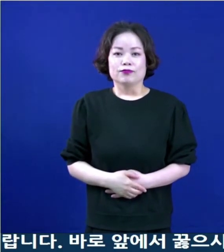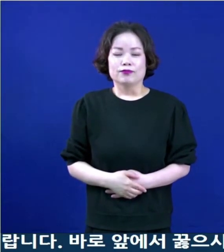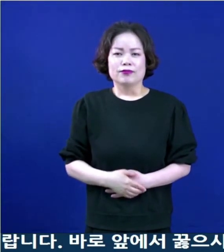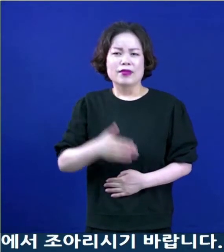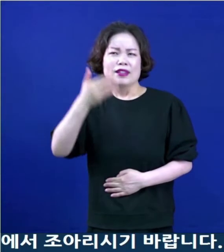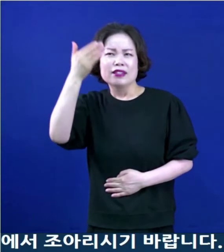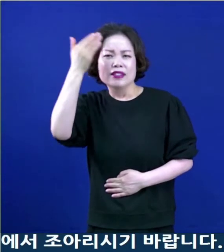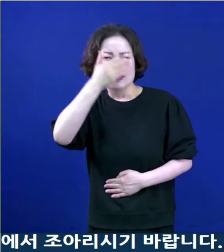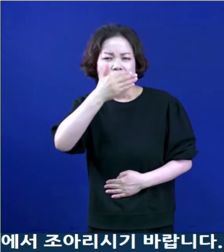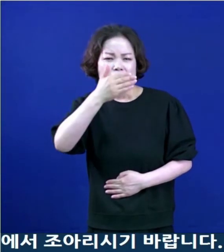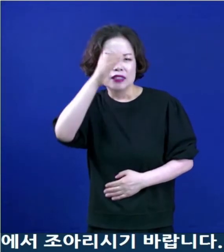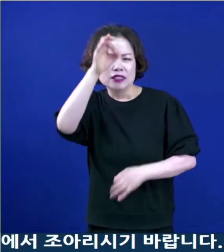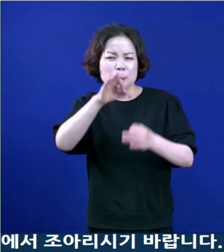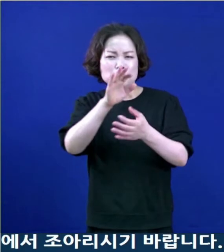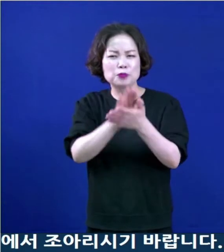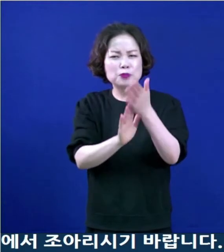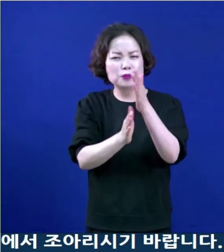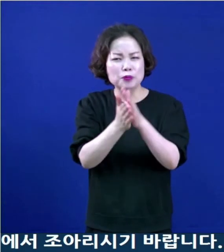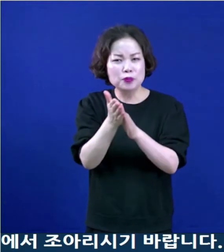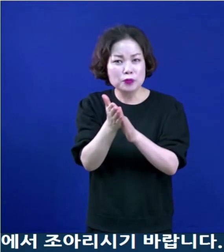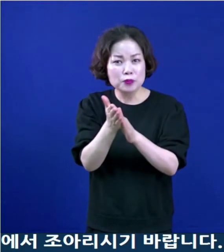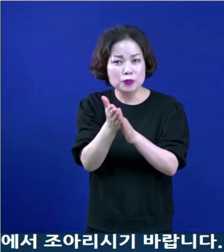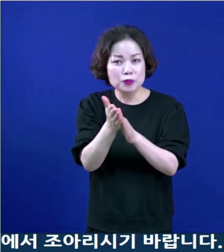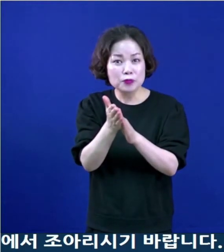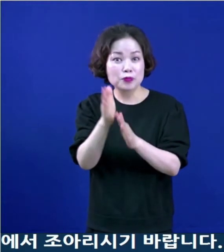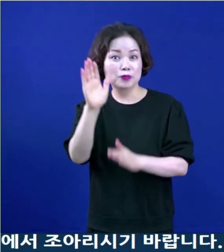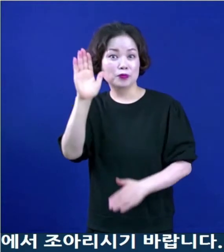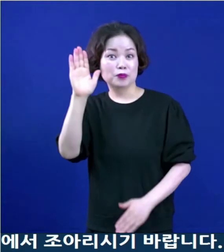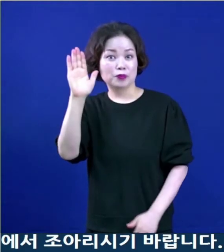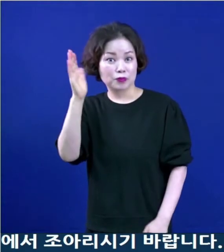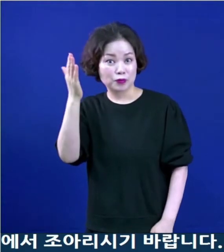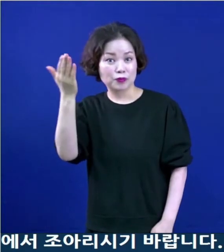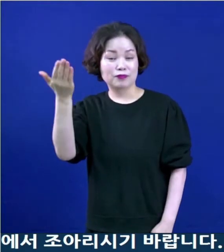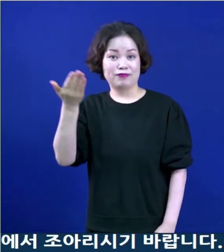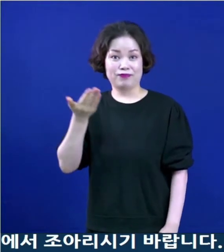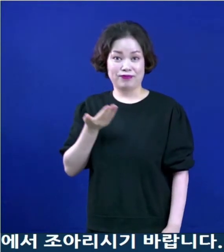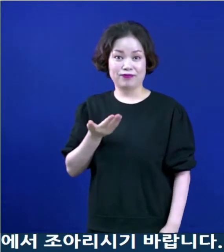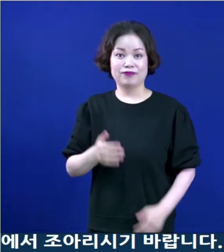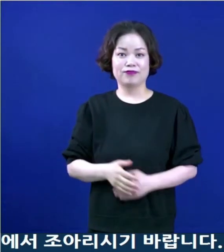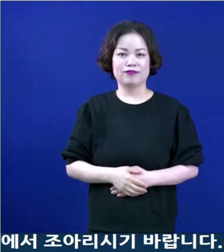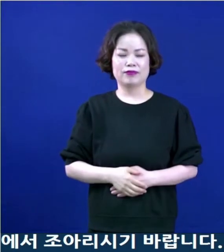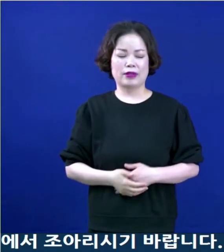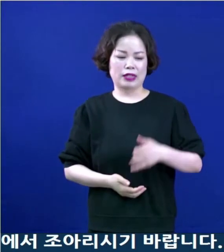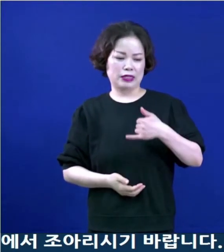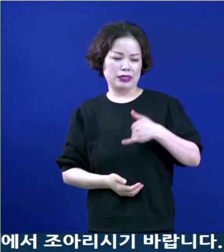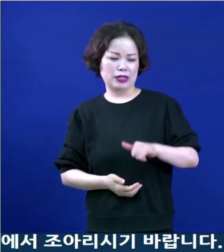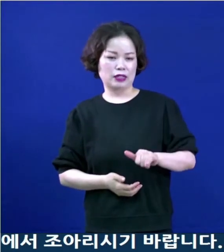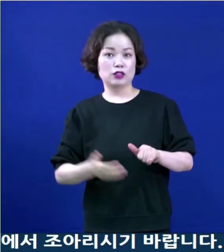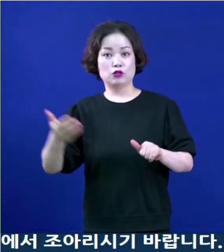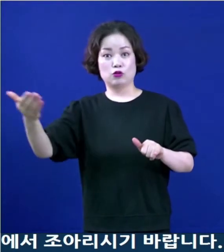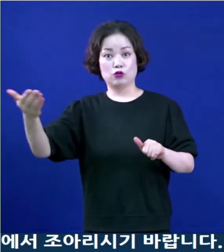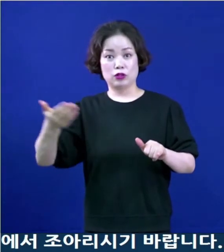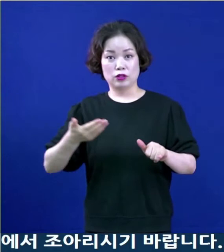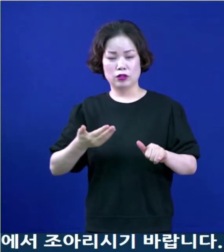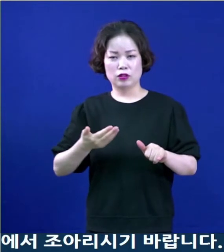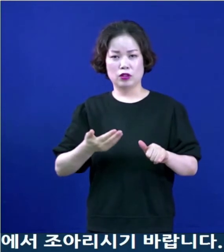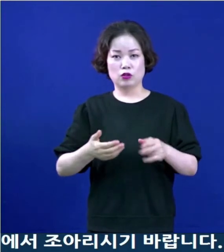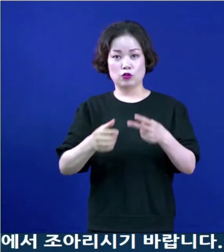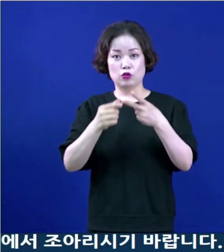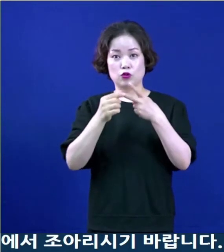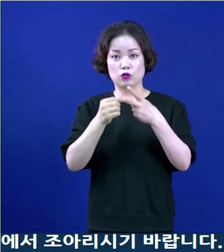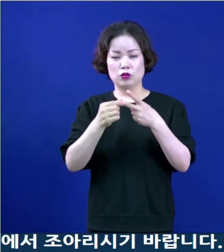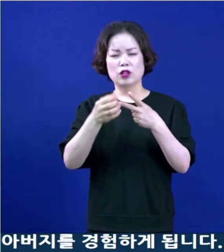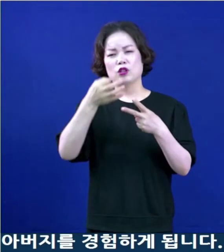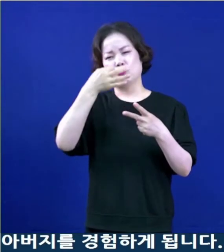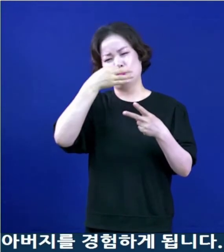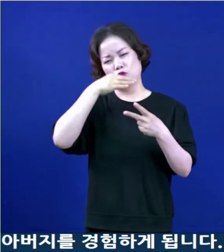깨끗하고 흠이 없게 되게 해주십니다. 자녀들에게 주시는 두 번째